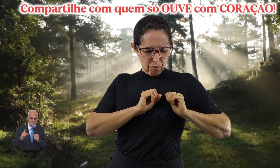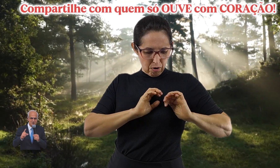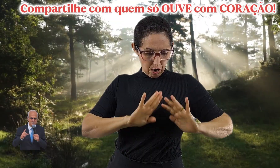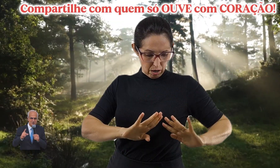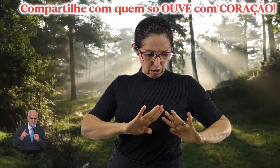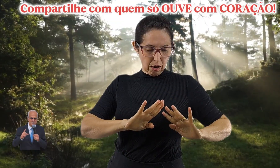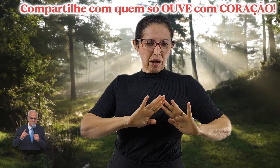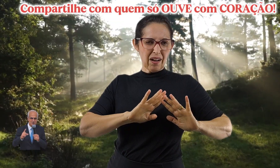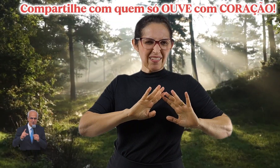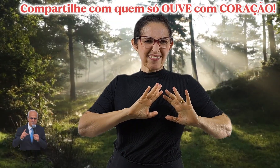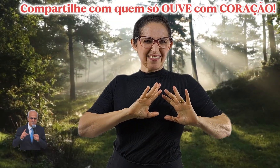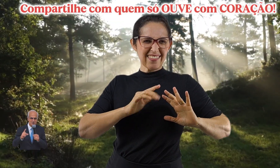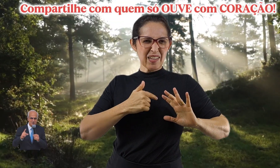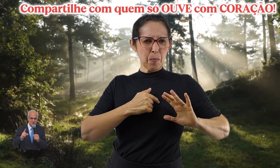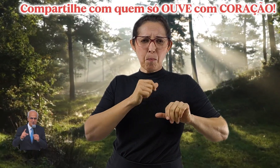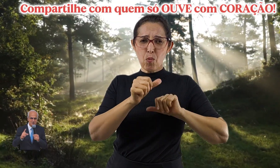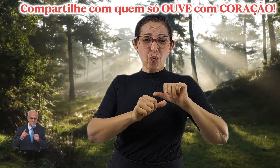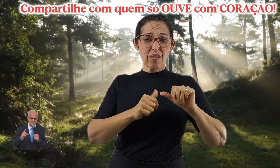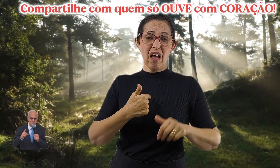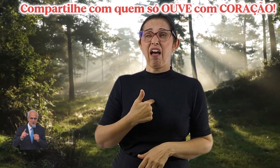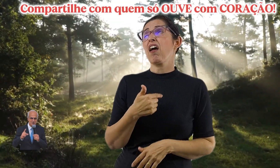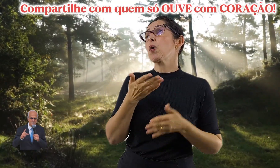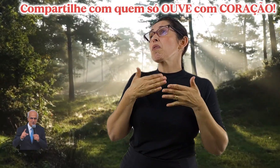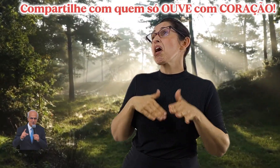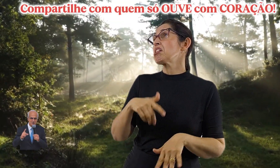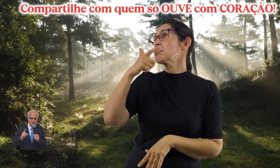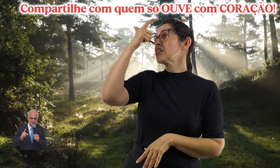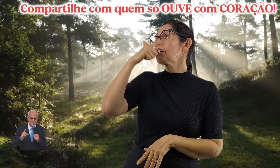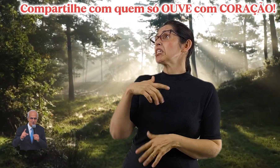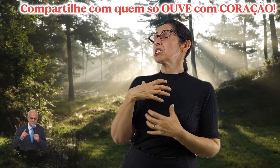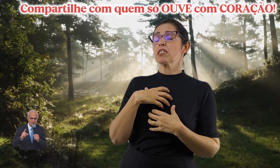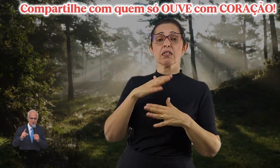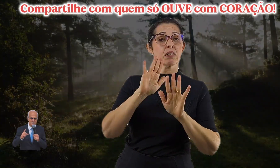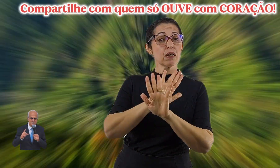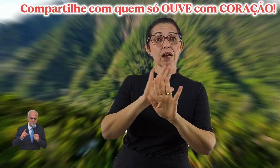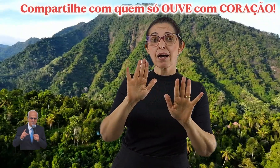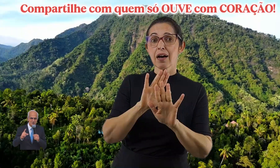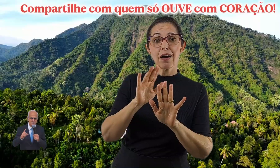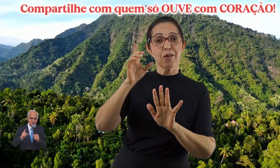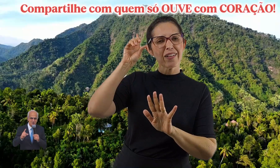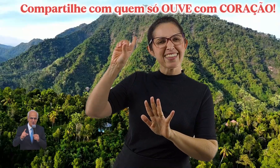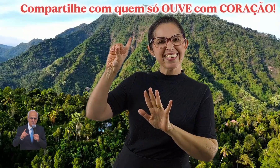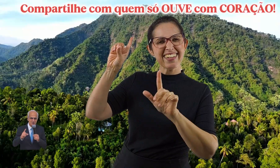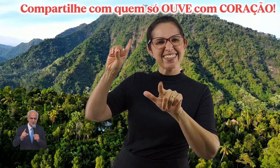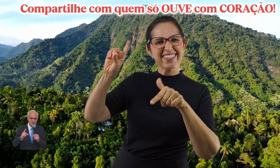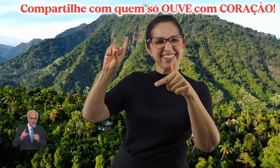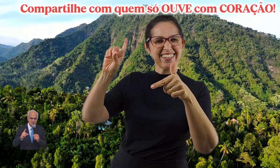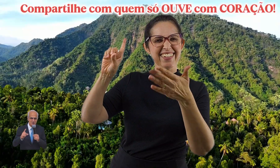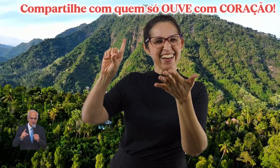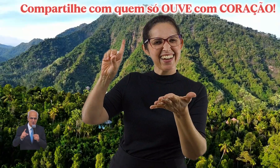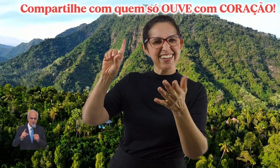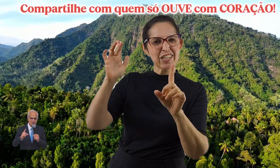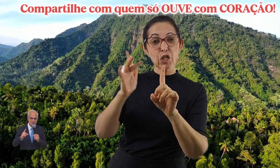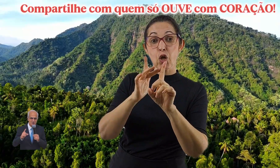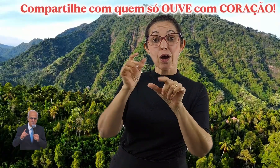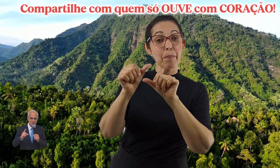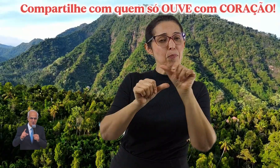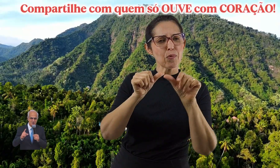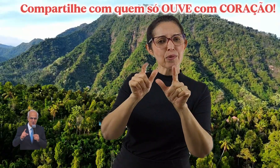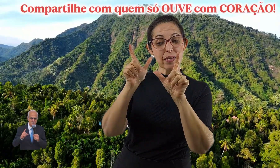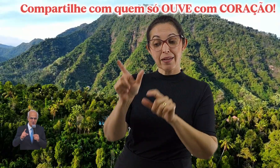eu sou assim, meu gênio é assim. O Senhor transforma o homem. Deus transforma o homem. Era a luta de Davi, o clamor